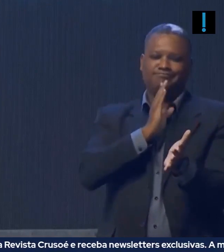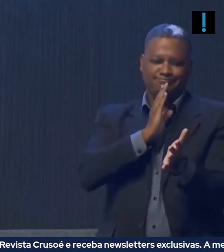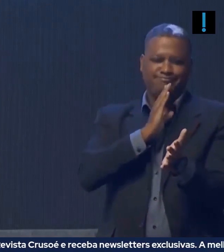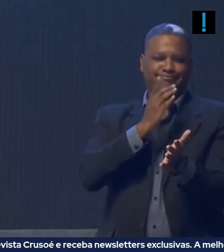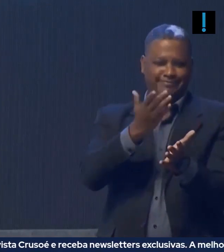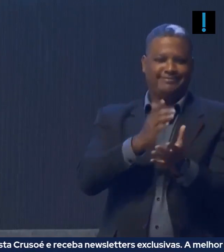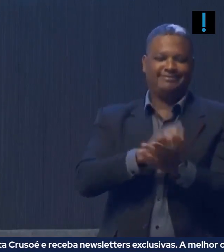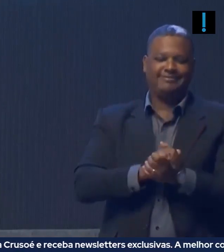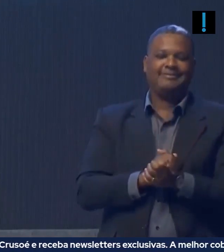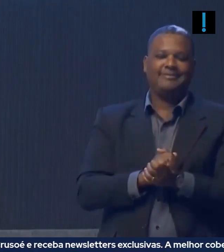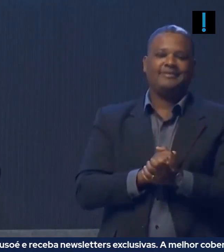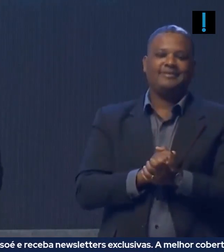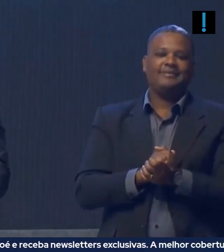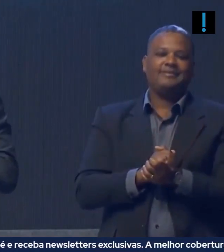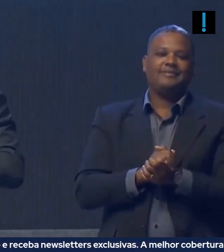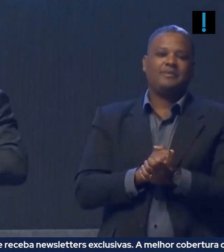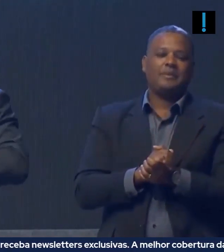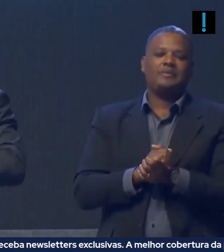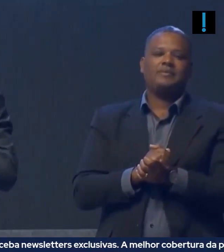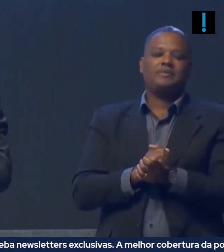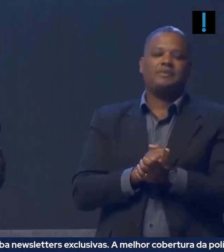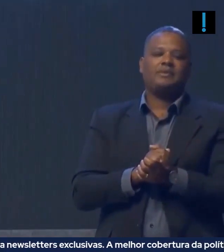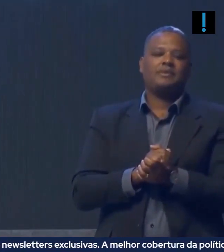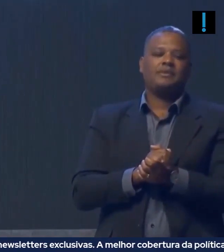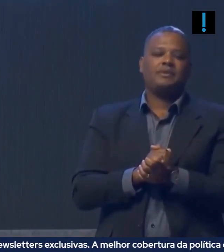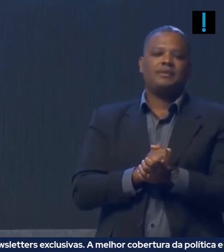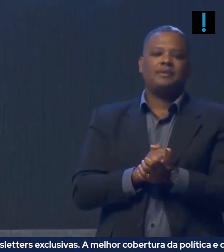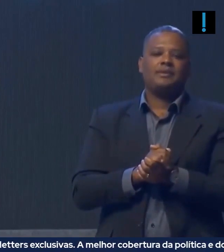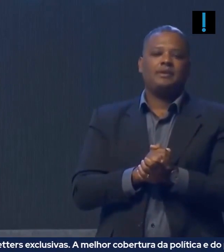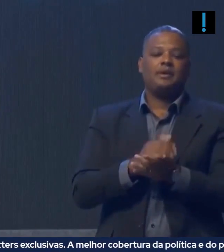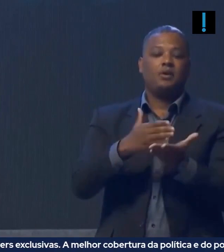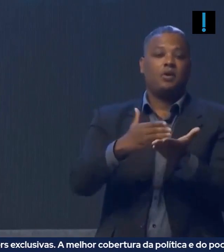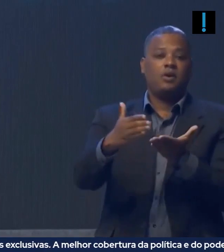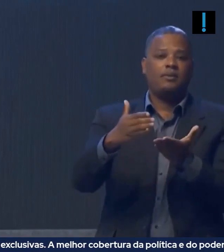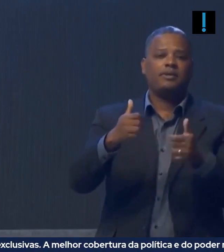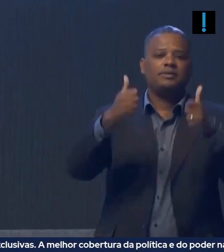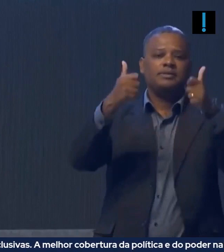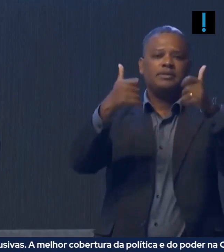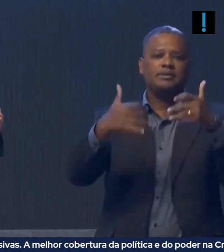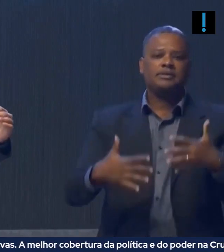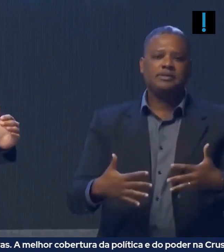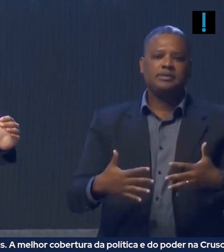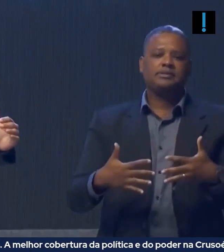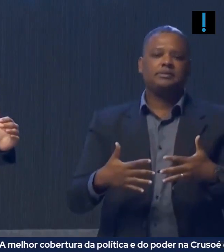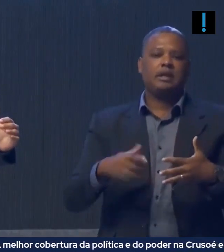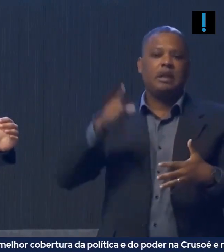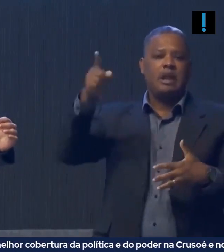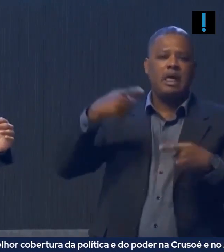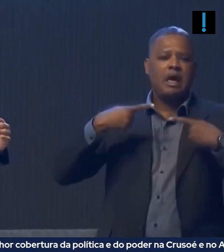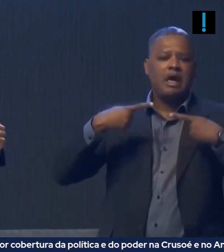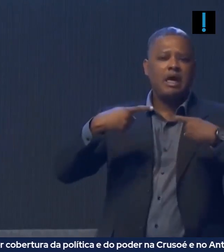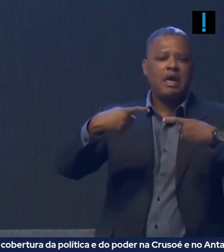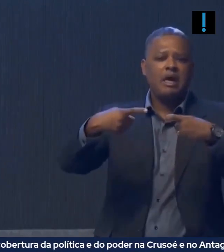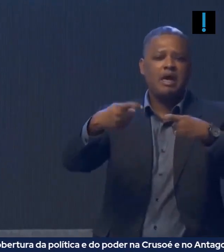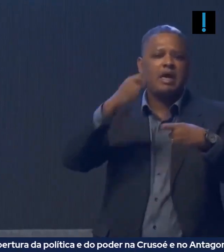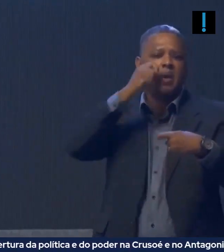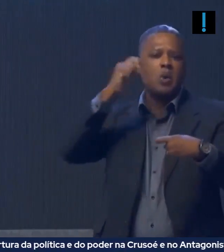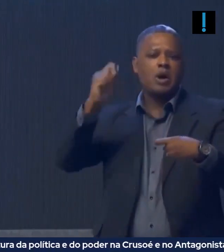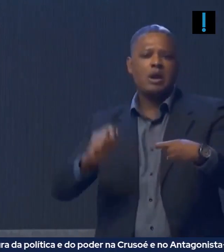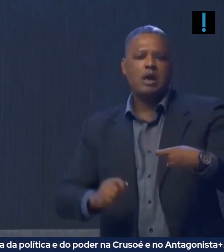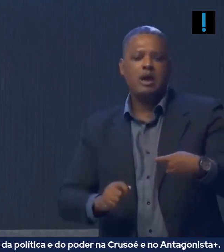também o painel que fala com ele começa a falar fala tem sequer a da Ucrânia